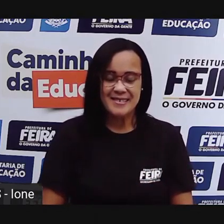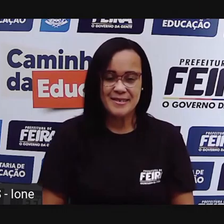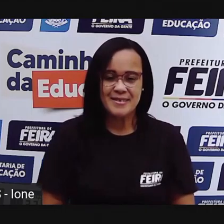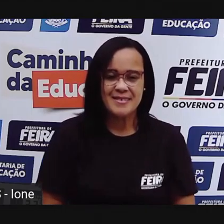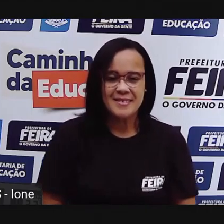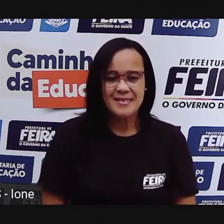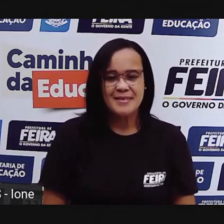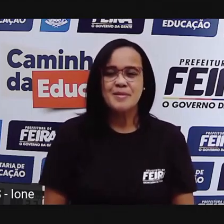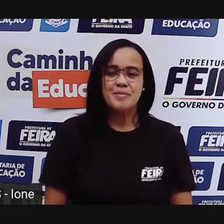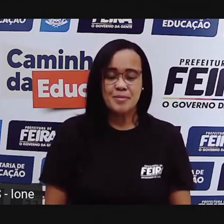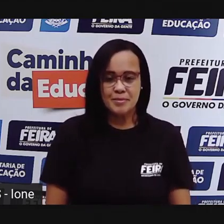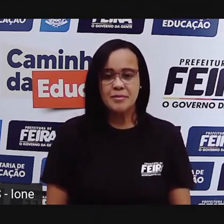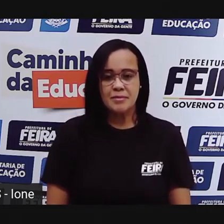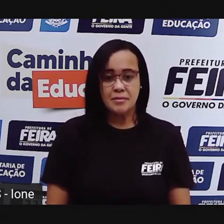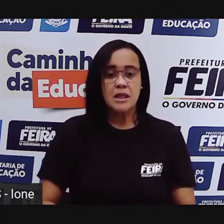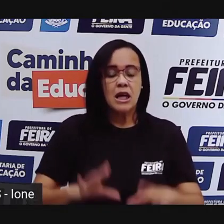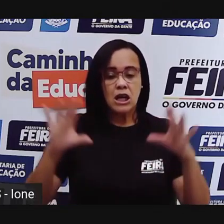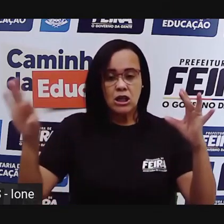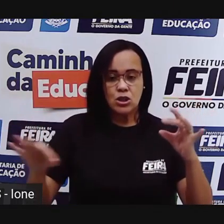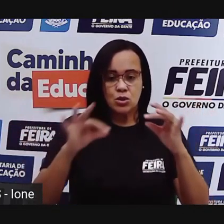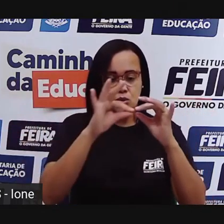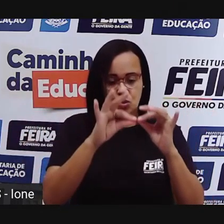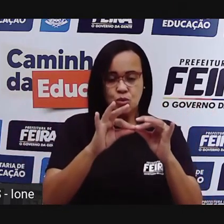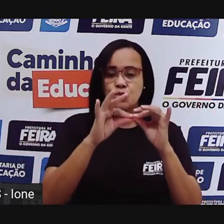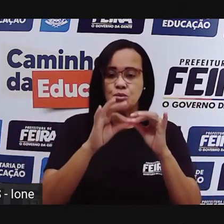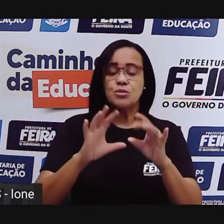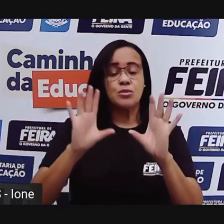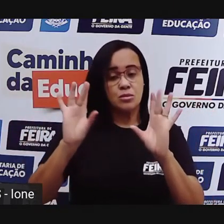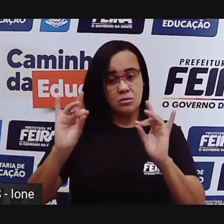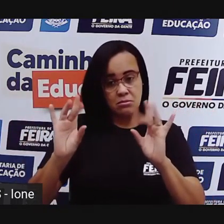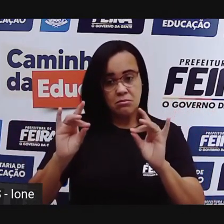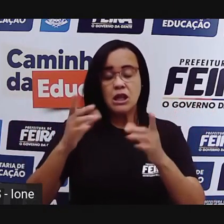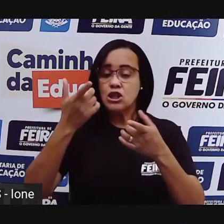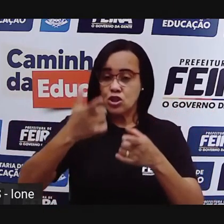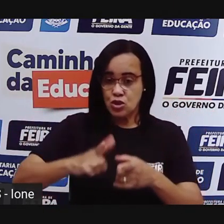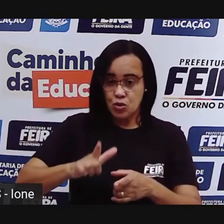Prontinho. Agora junta ponta com ponta novamente.